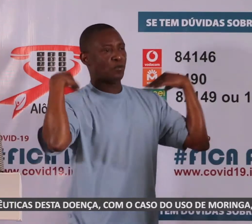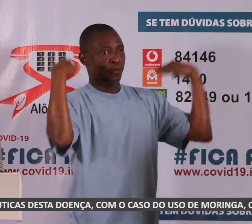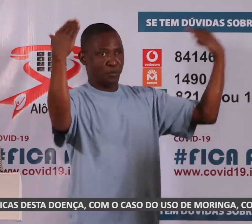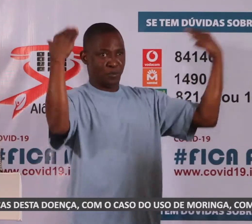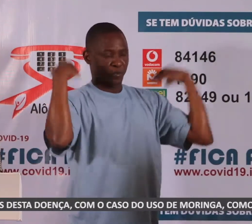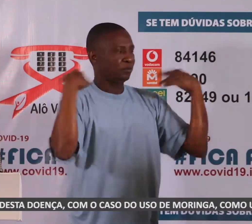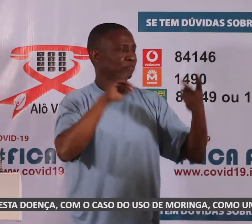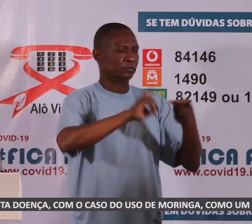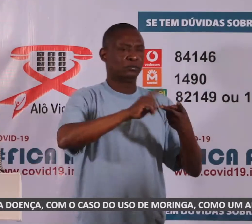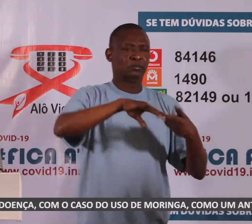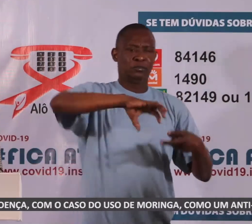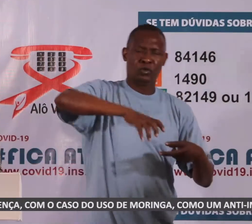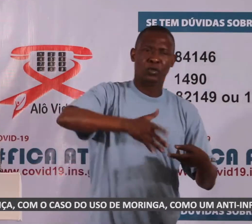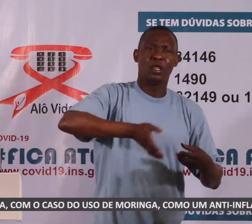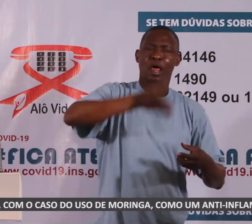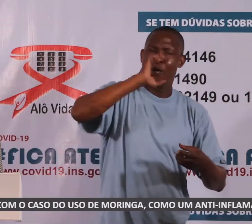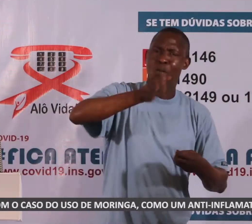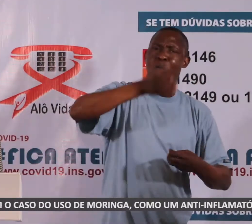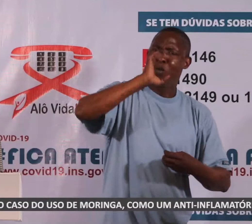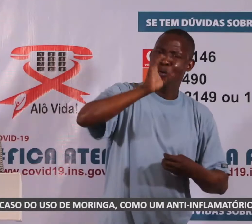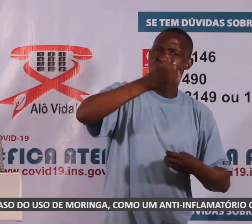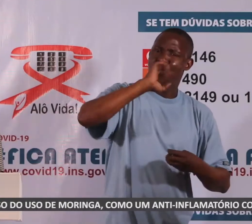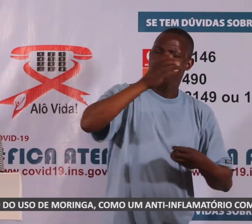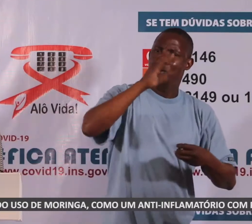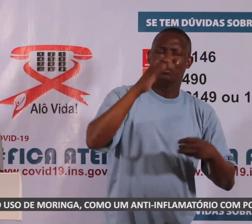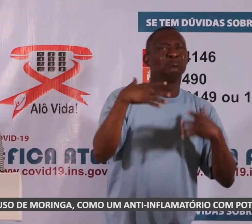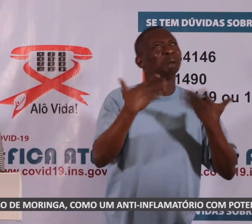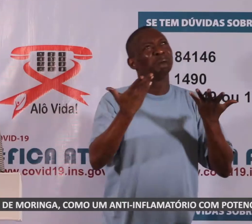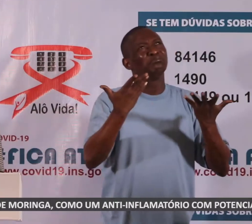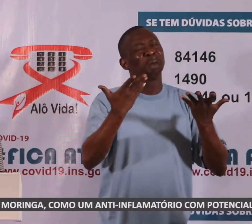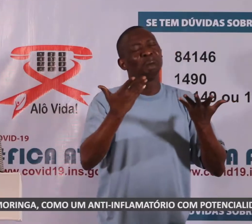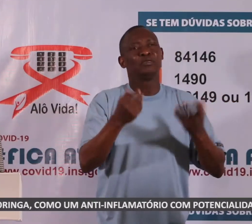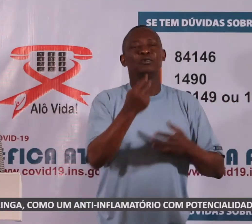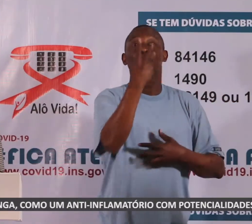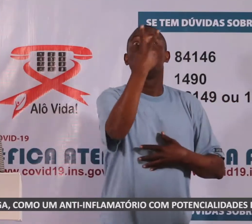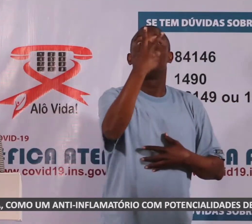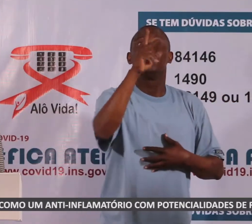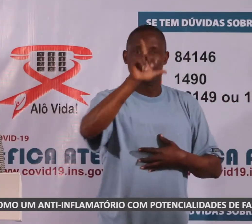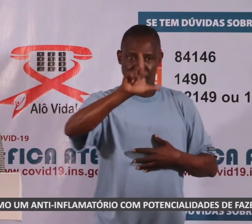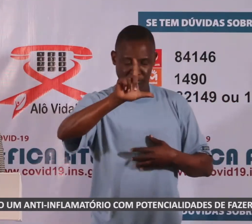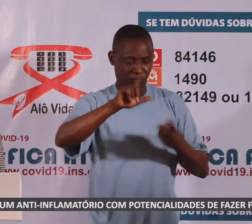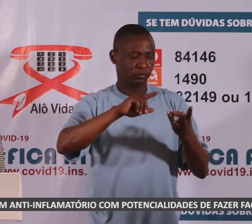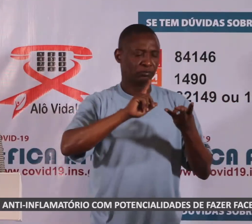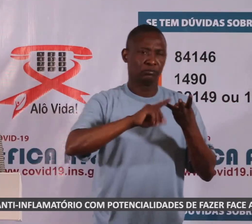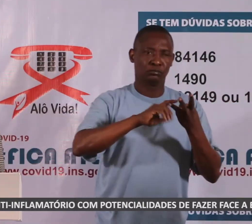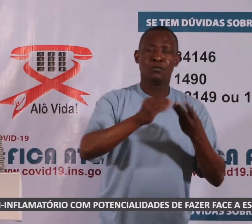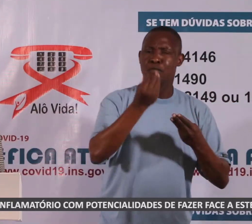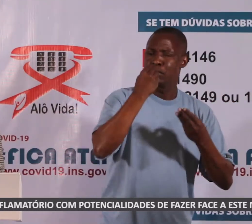consumir mais líquidos, no mínimo 2 litros de água por dia e alimentação